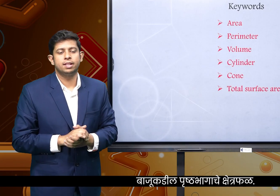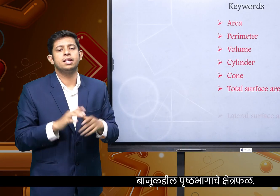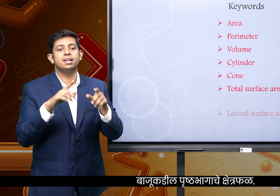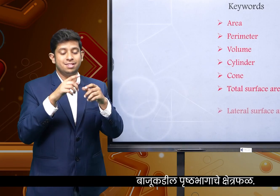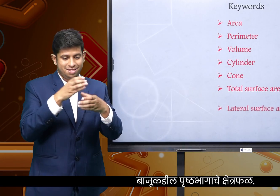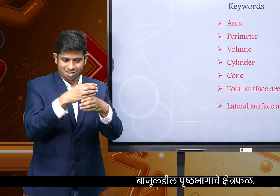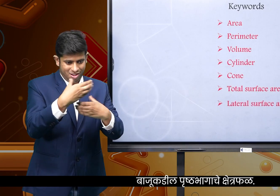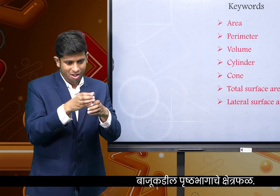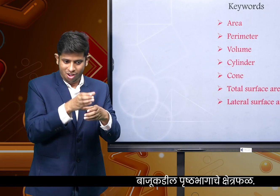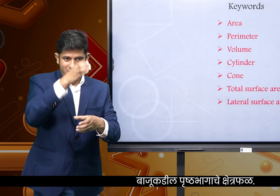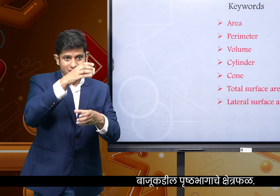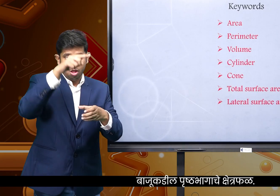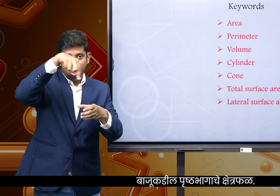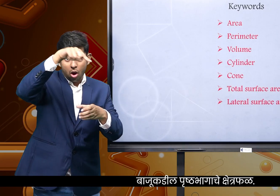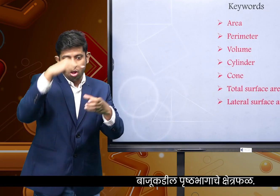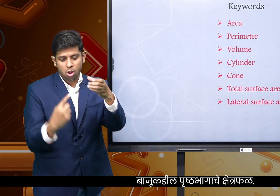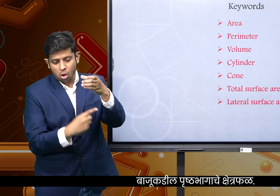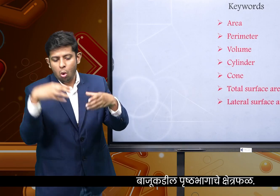बाजूकडील पृष्ठभागाचे क्षेत्रफळ।